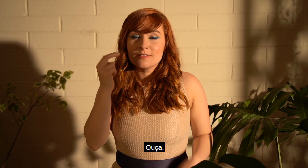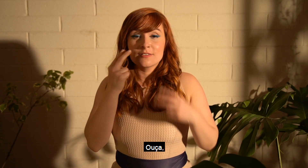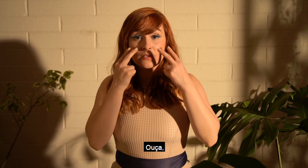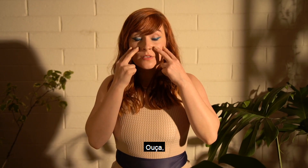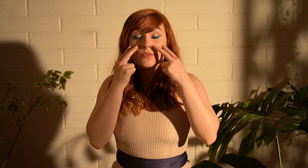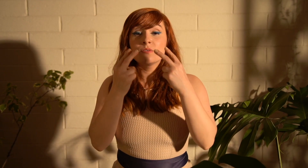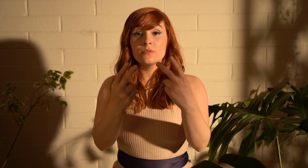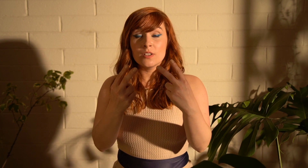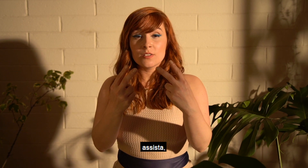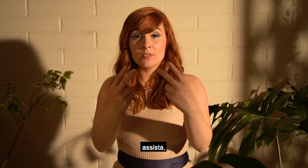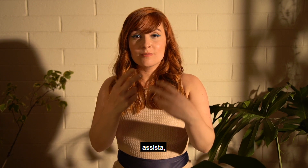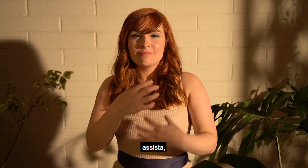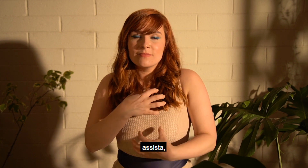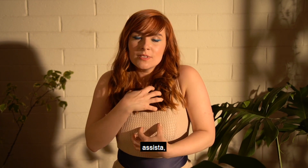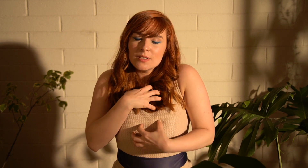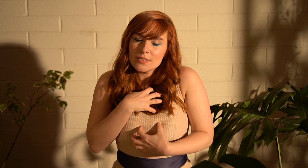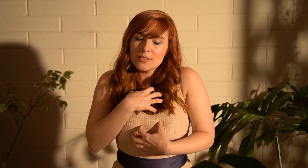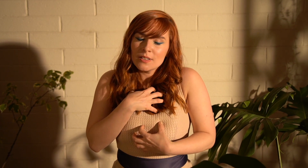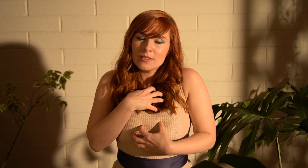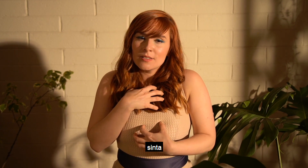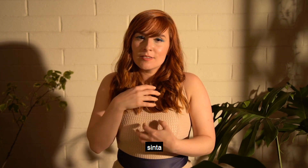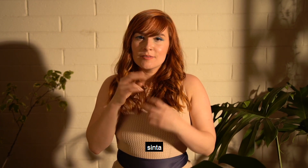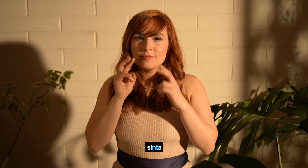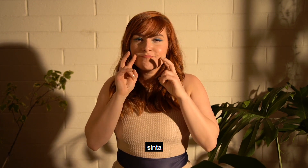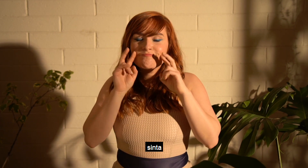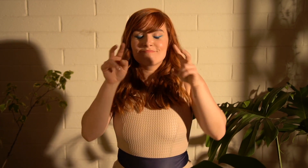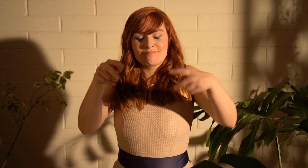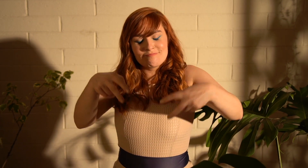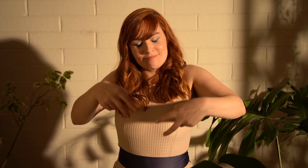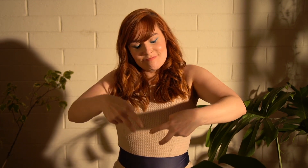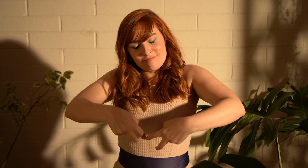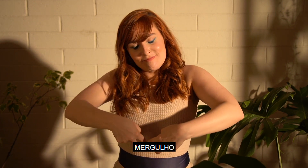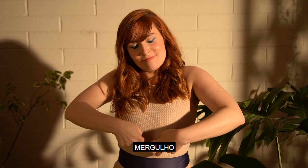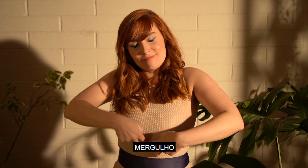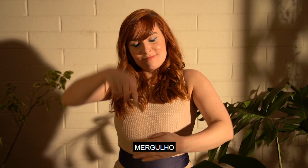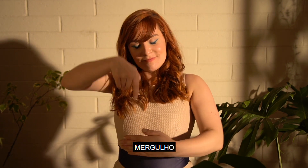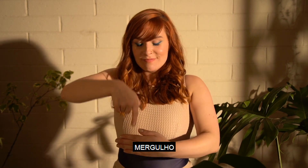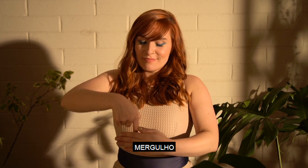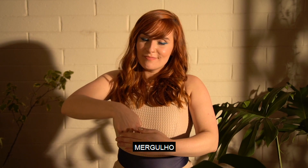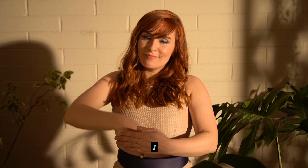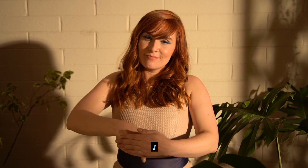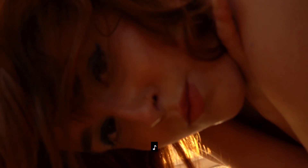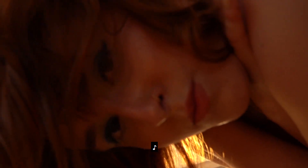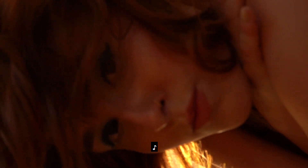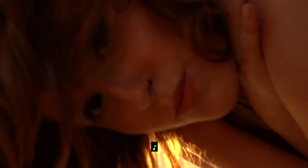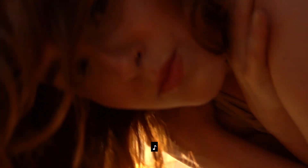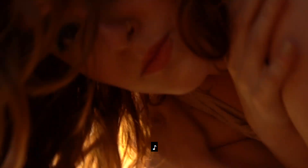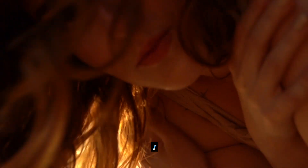Ouça, assista, sinta, mergulho. Estendida para o